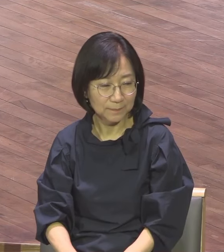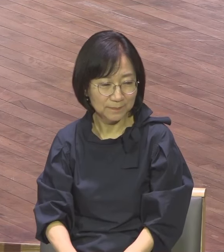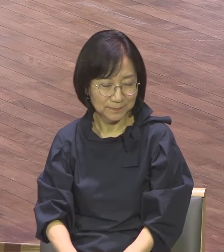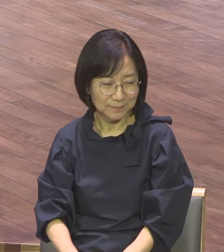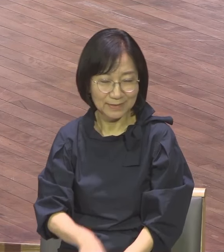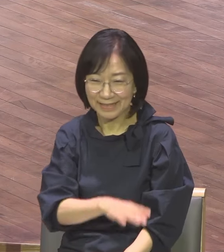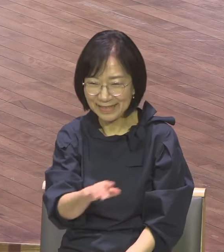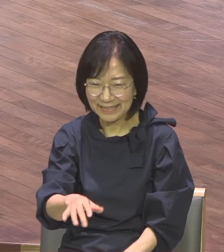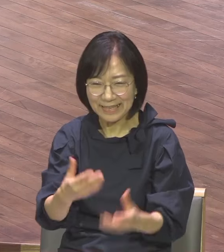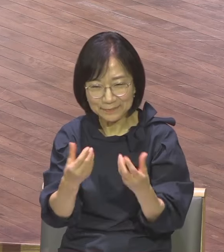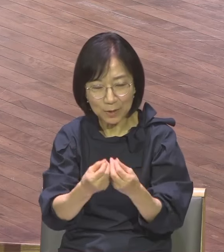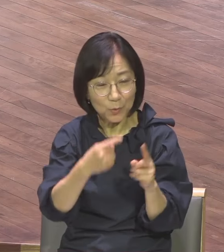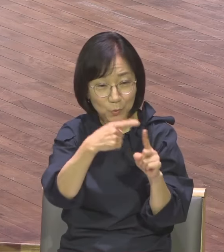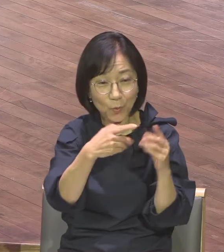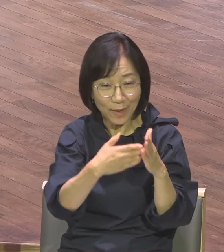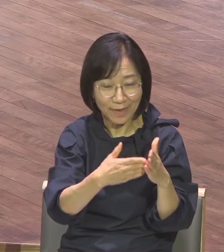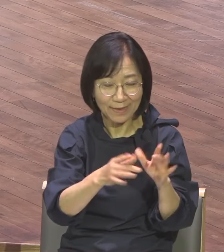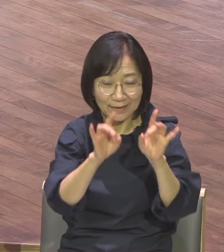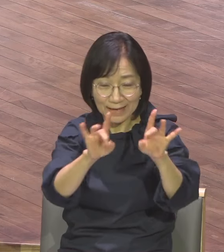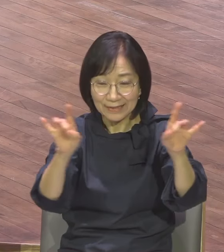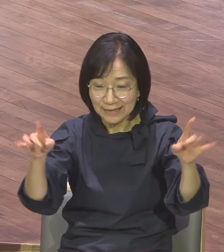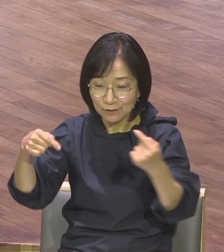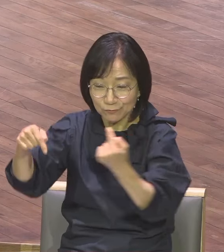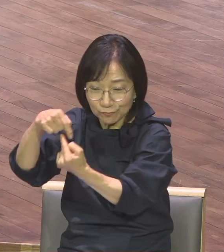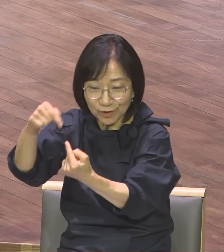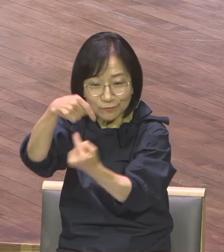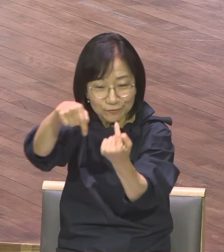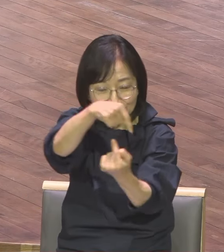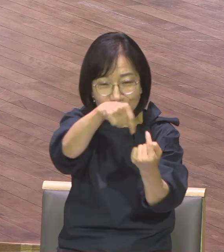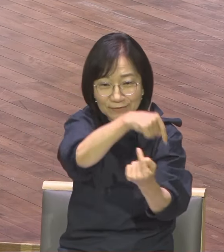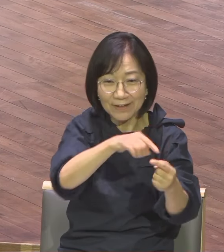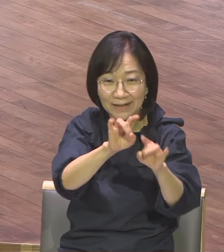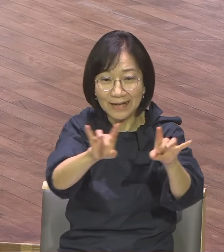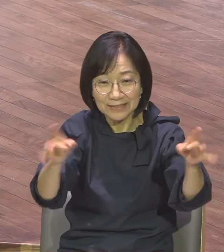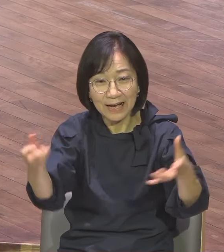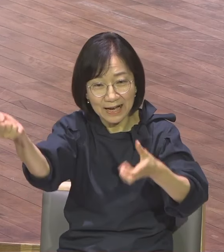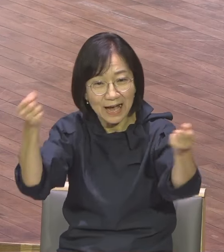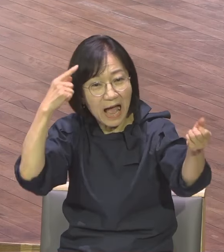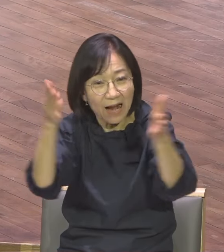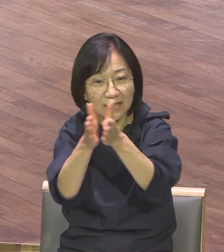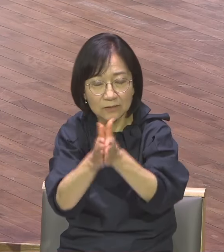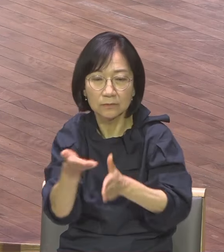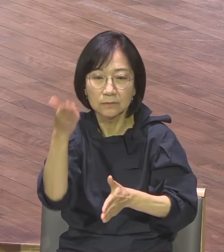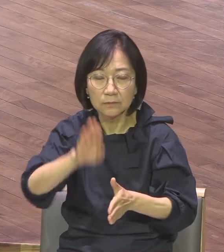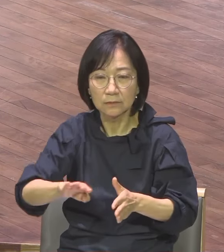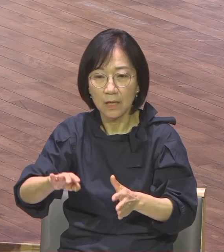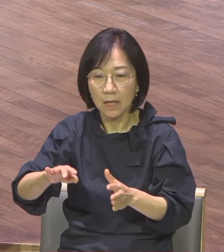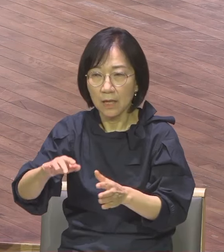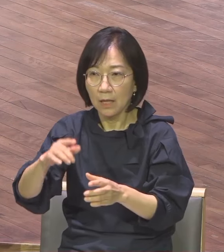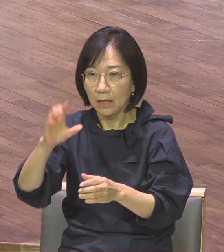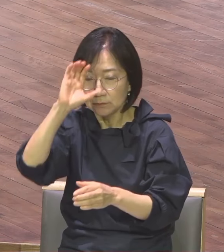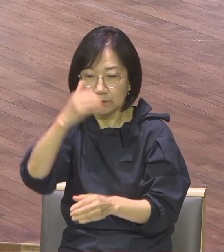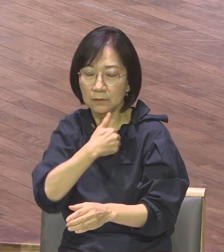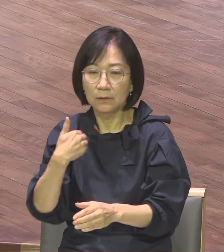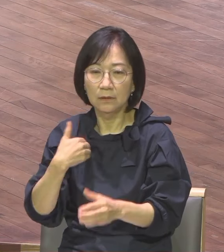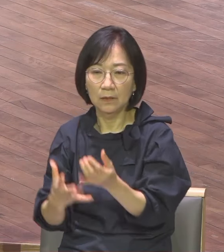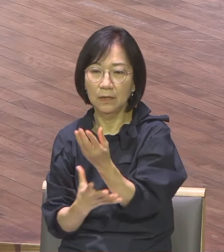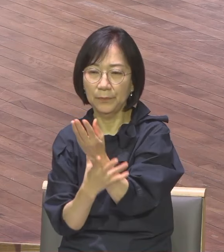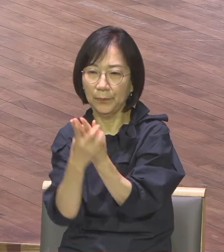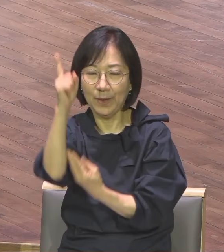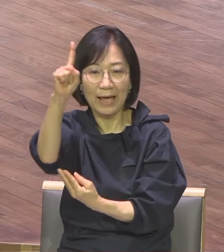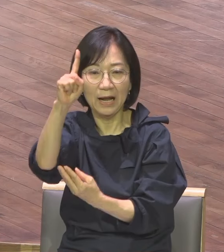각자 교회가 다 재정을 하는데 천주교는 싹 다 교황 거예요. 개인은 일체 없어요.